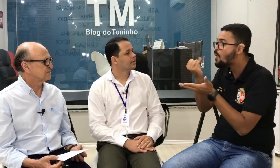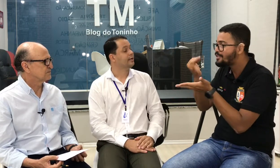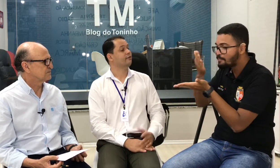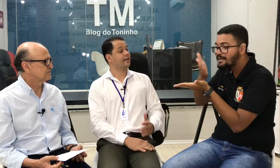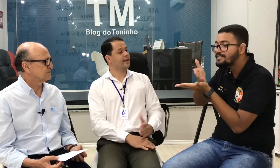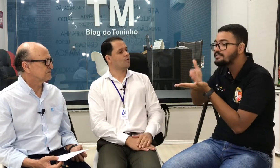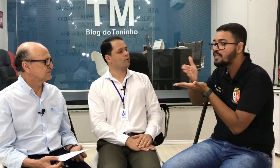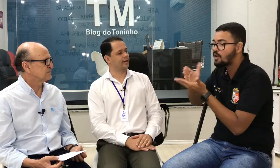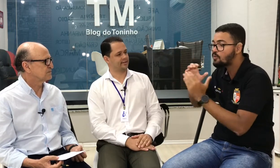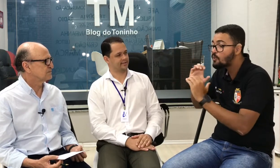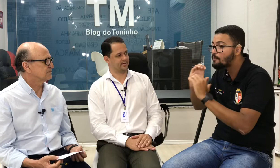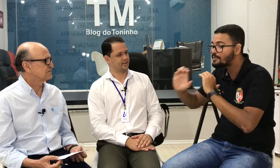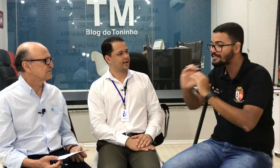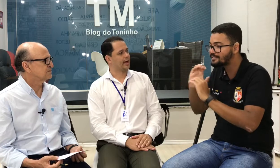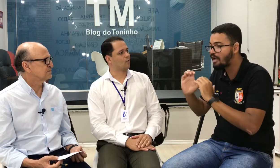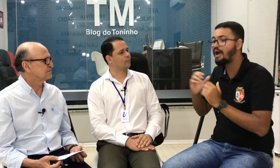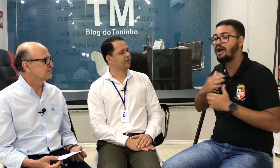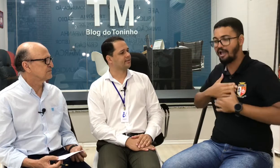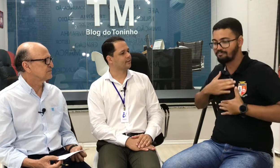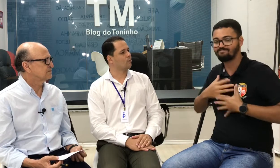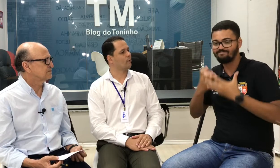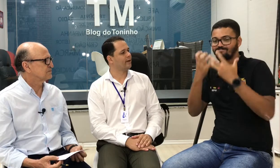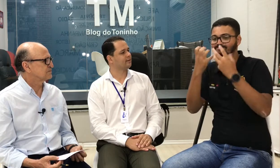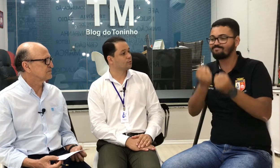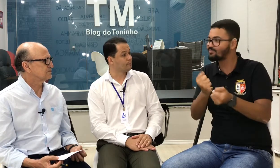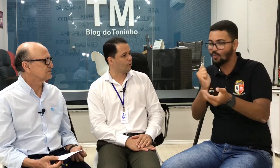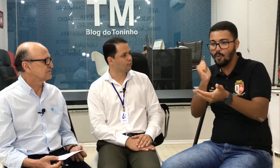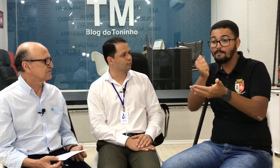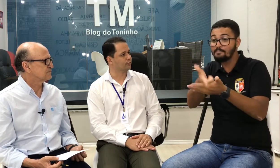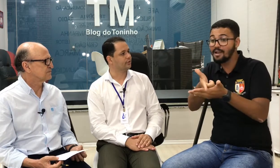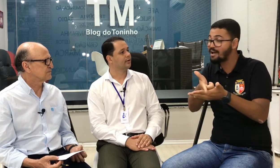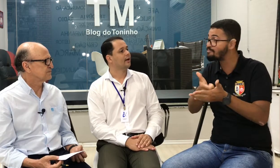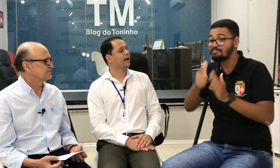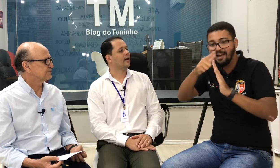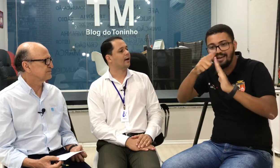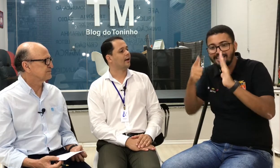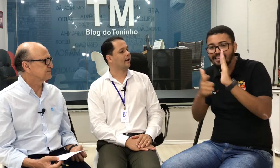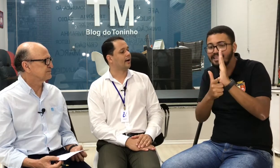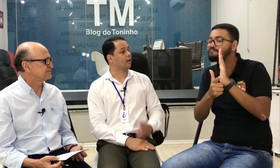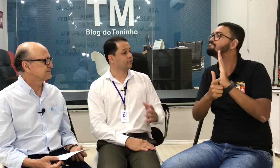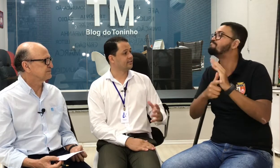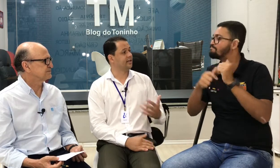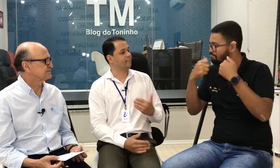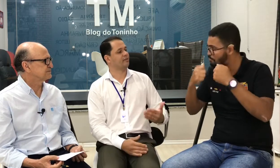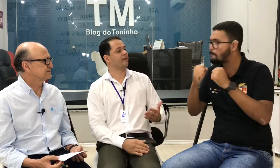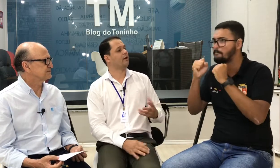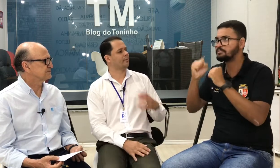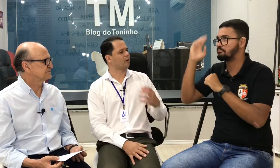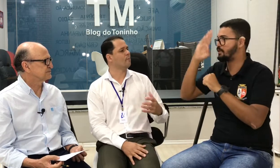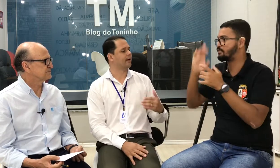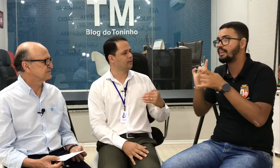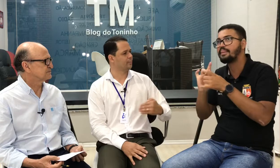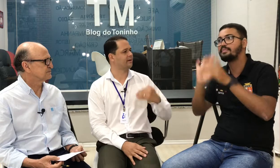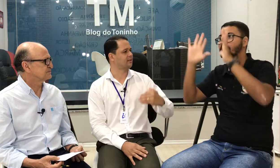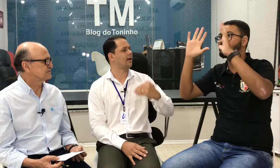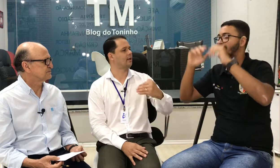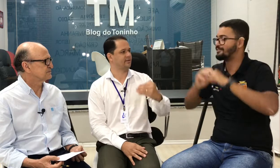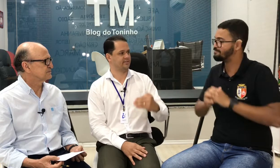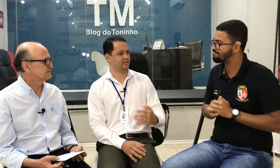e aí a comunicação começa aos poucos a acontecer. Ele pode falar, olha, para comprar isso é parcelado, e assim, eu